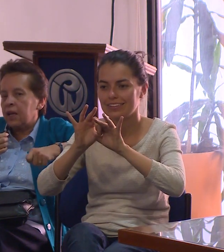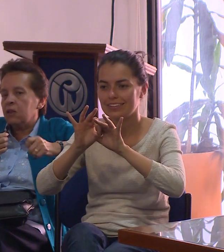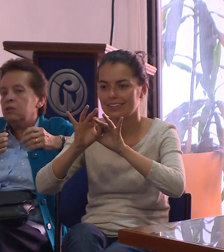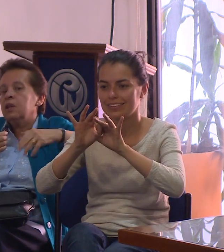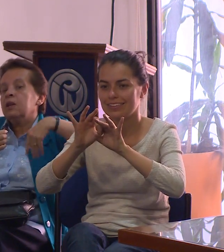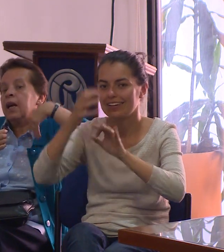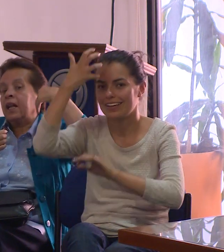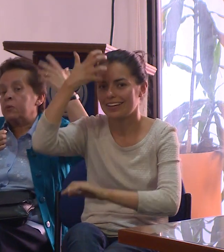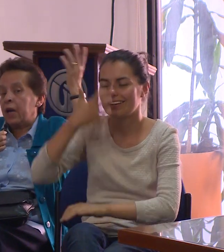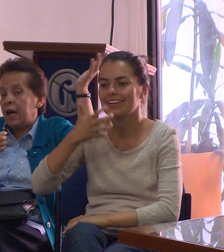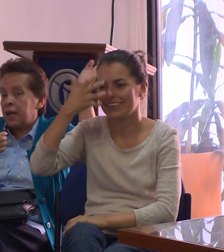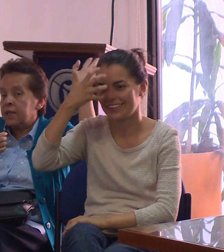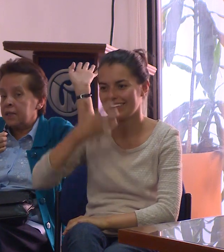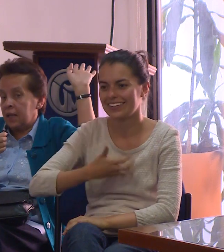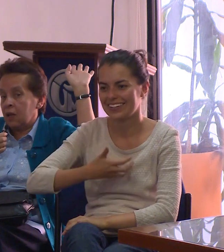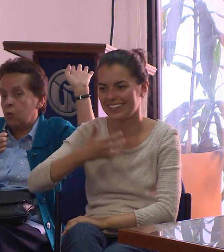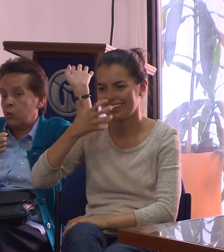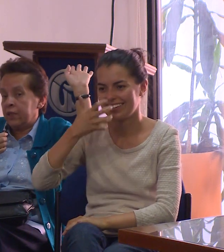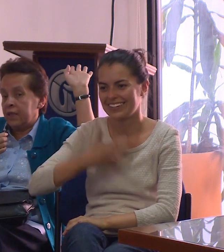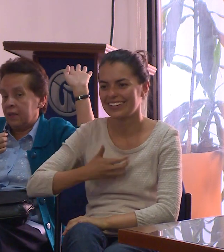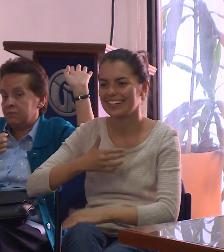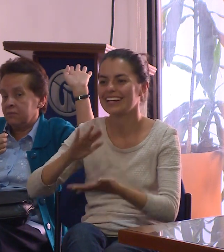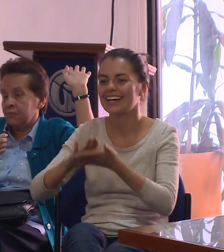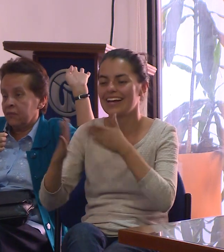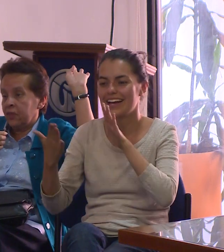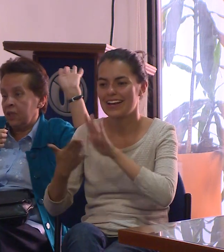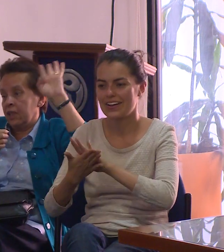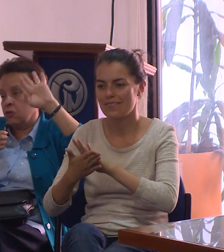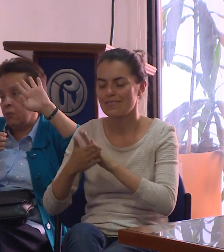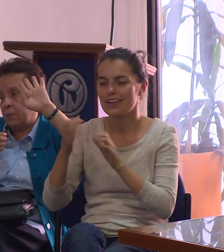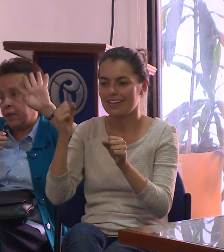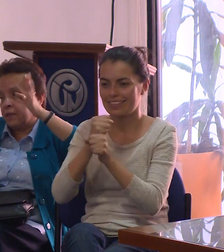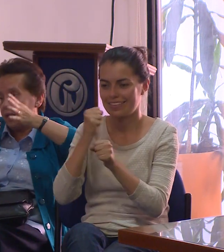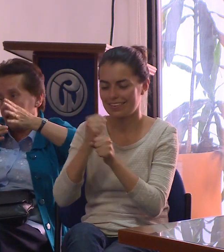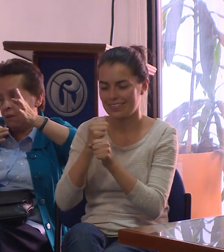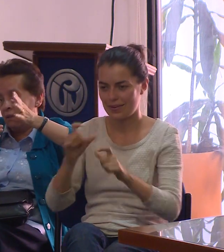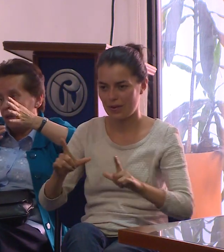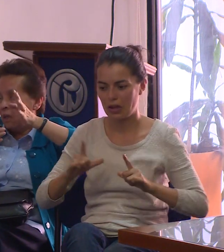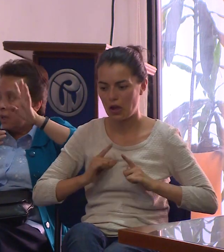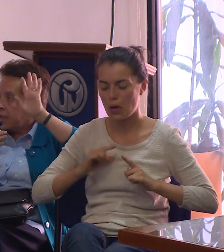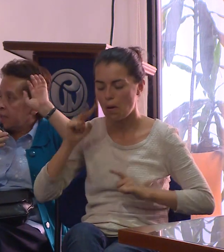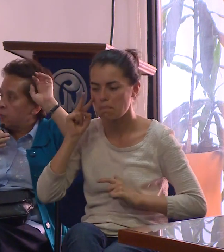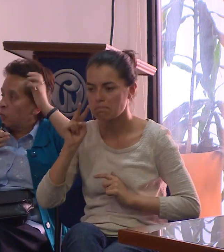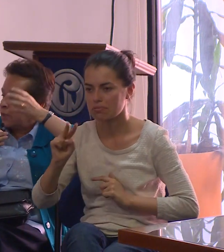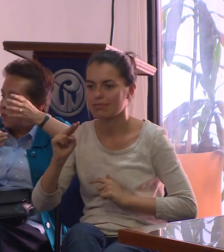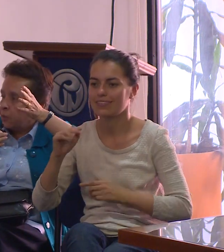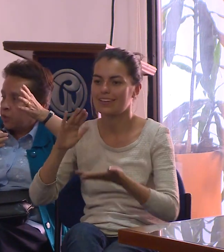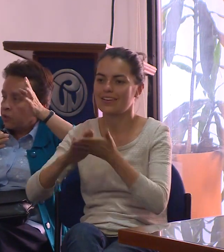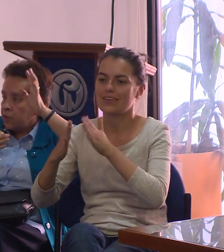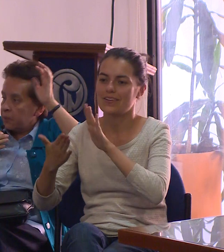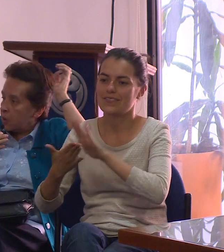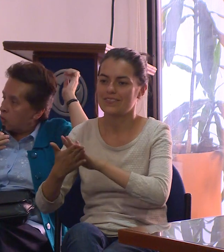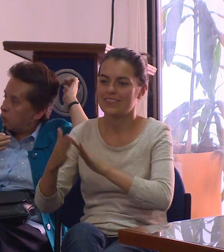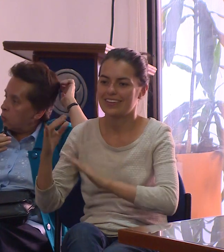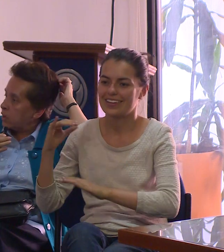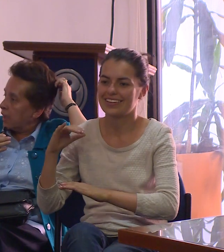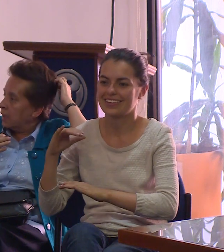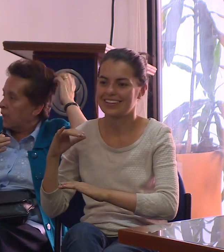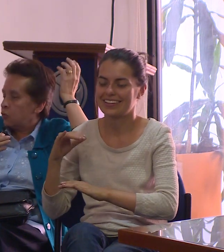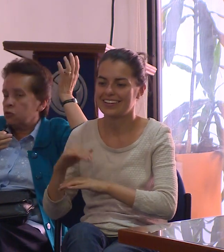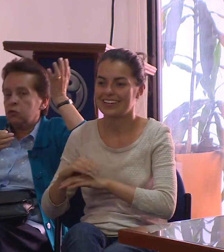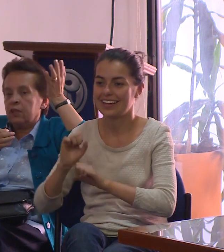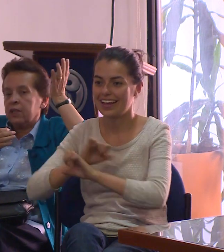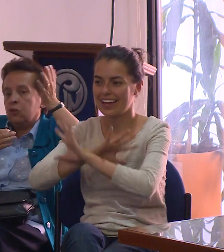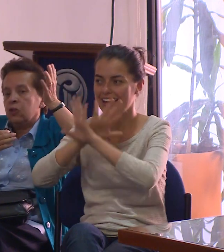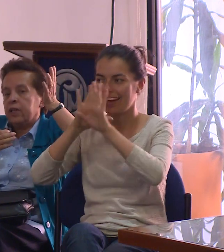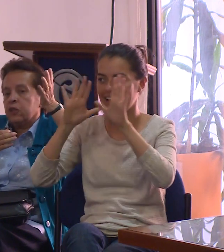trabajos de grado a alguien de la comunidad. Sí, eso me parece que es importante porque eso también contribuye a